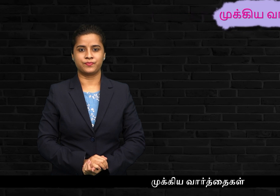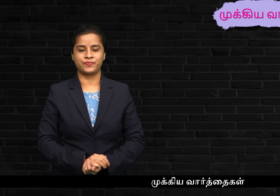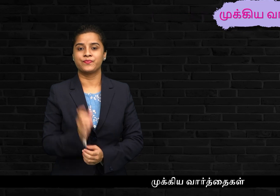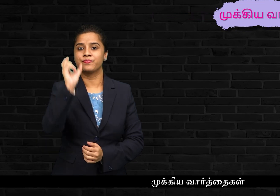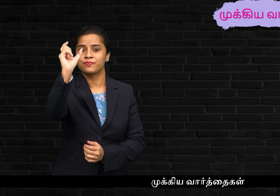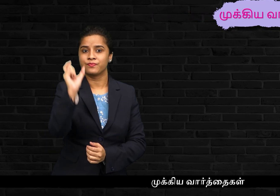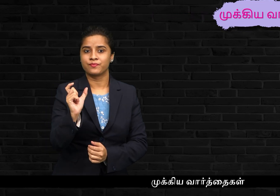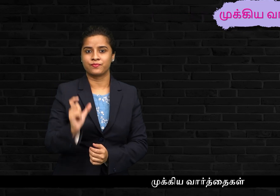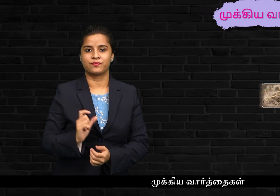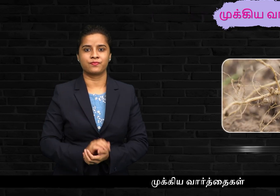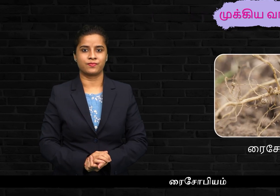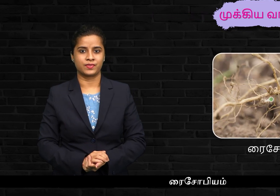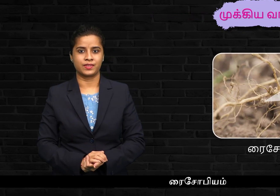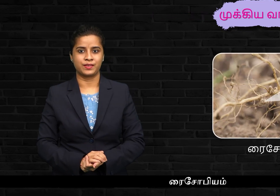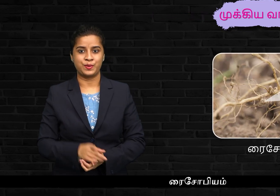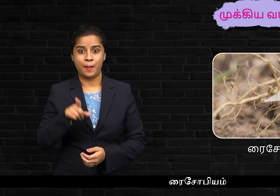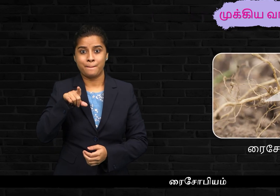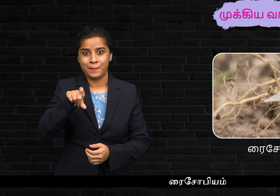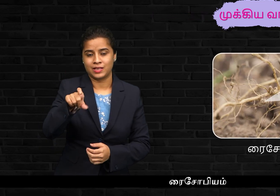முக்கிய வார்த்தைகள்: ரைசோபியம்,